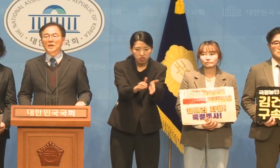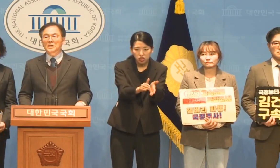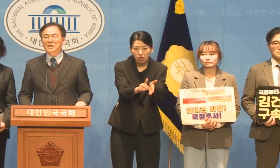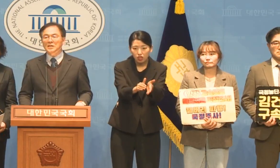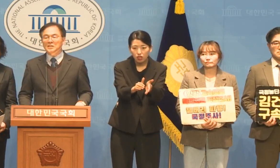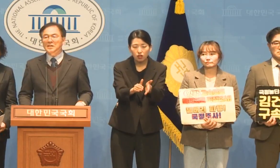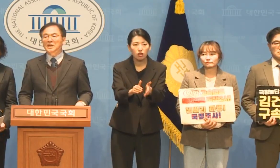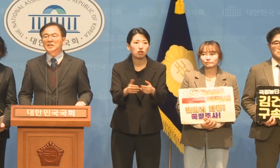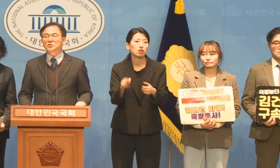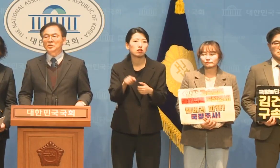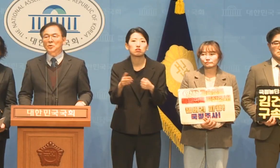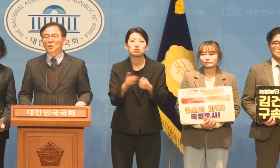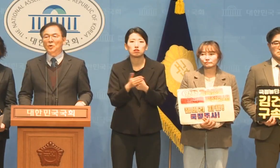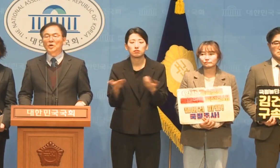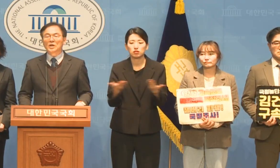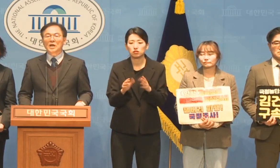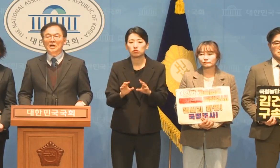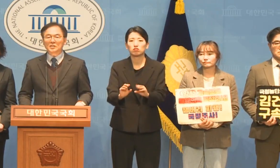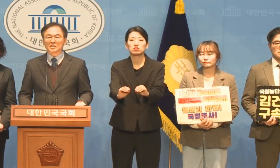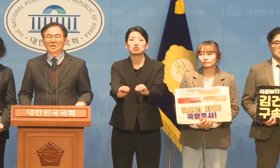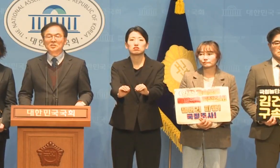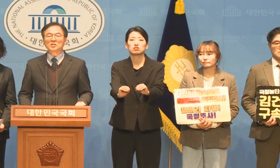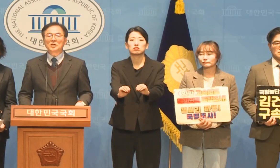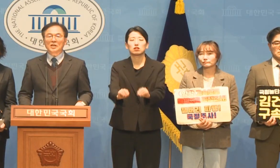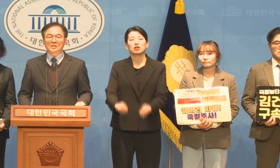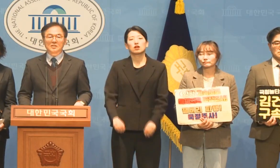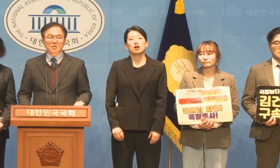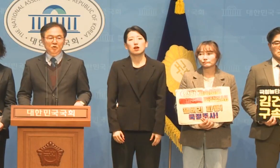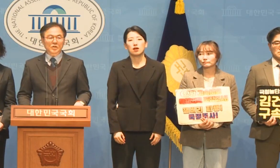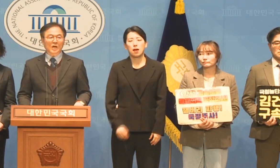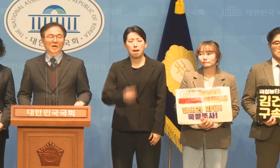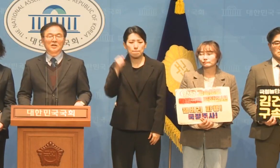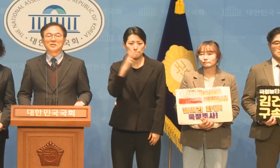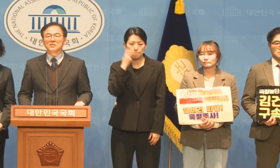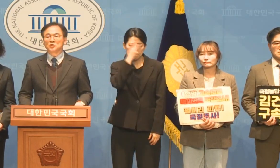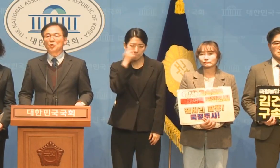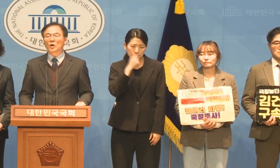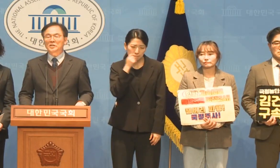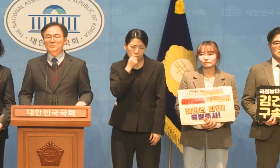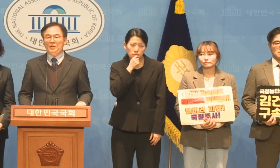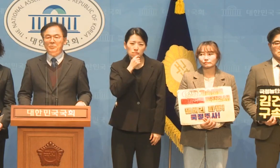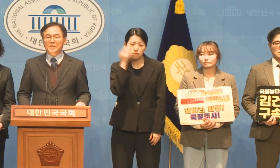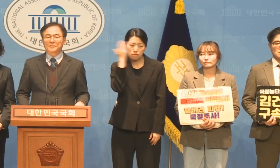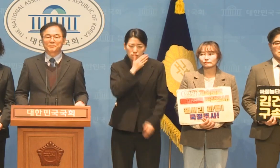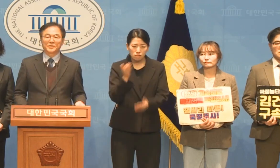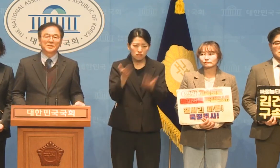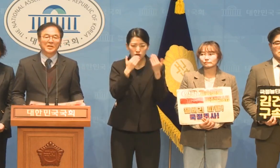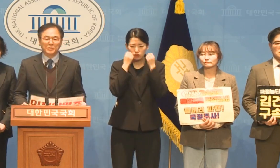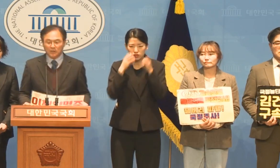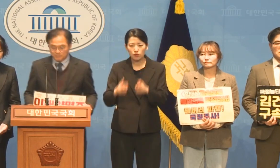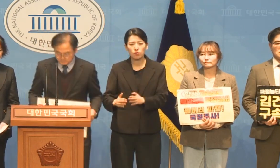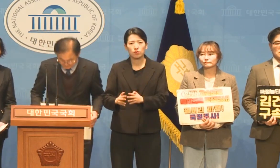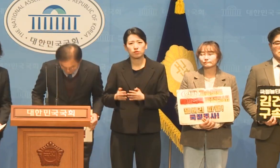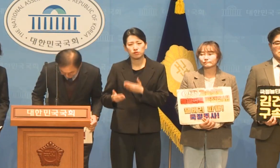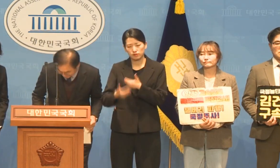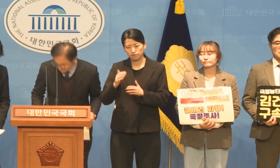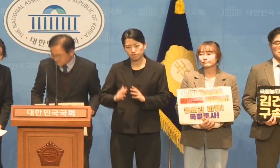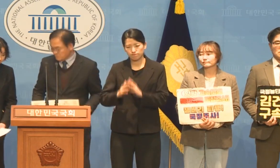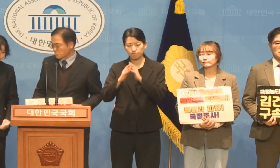하루라도 빨리 재개될 수 있도록 하는 철저한 수사를 촉구하는 바입니다. 이상입니다.